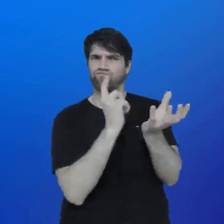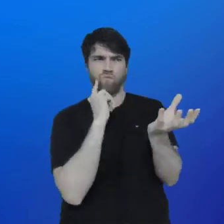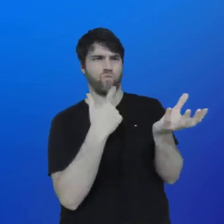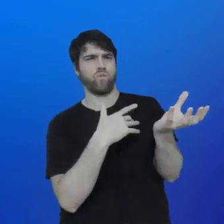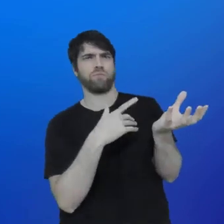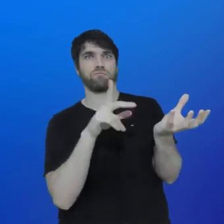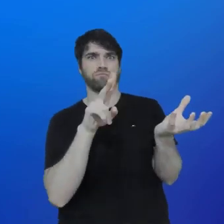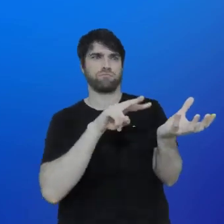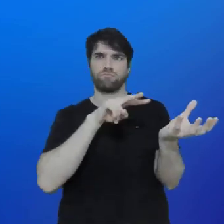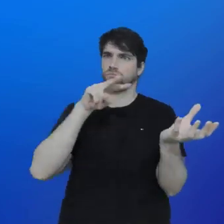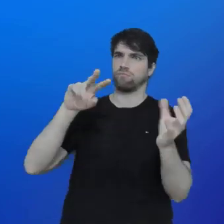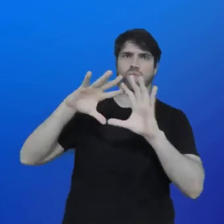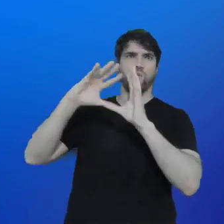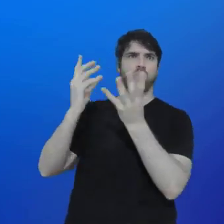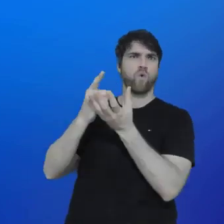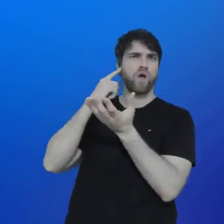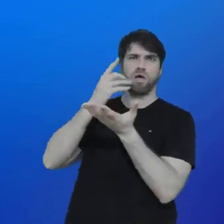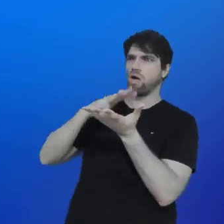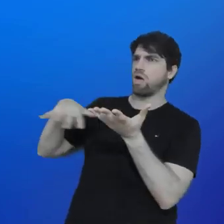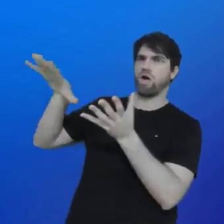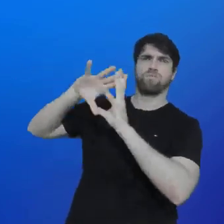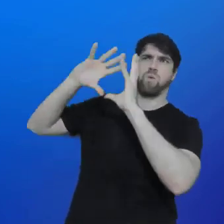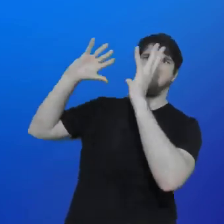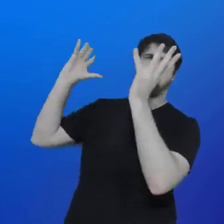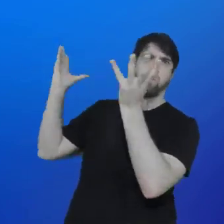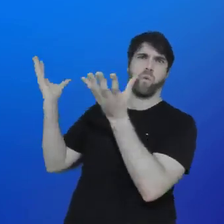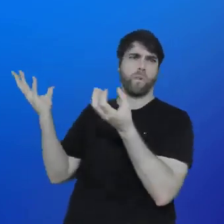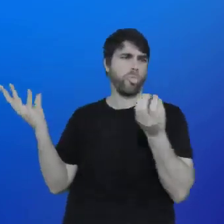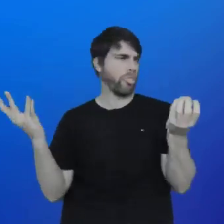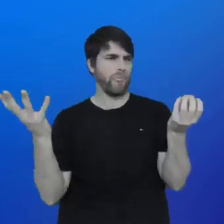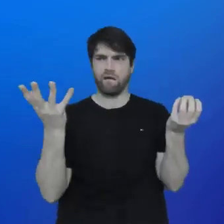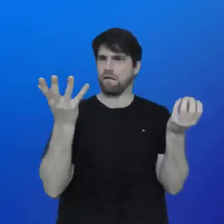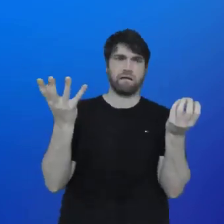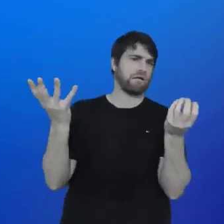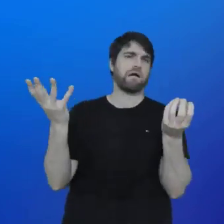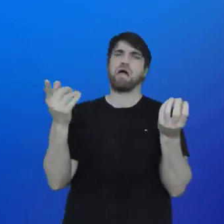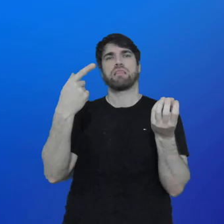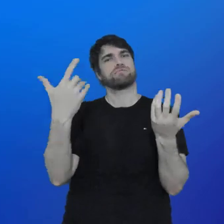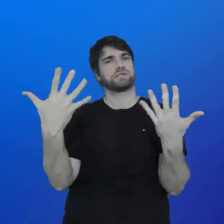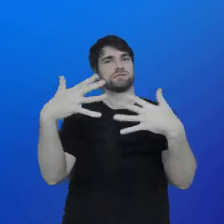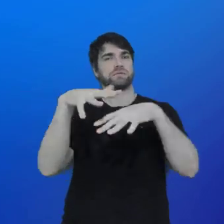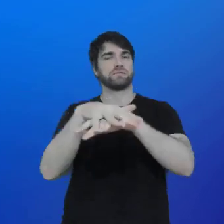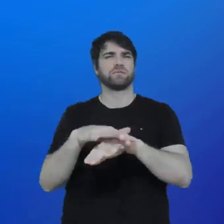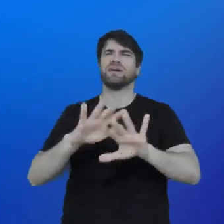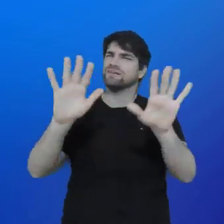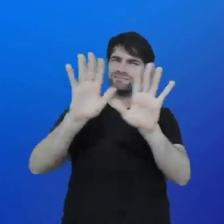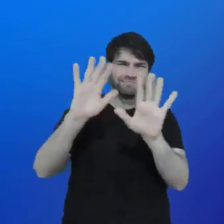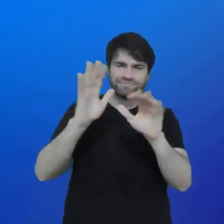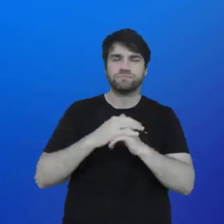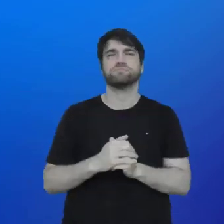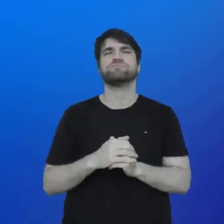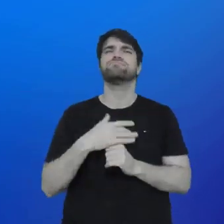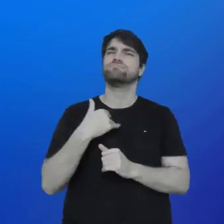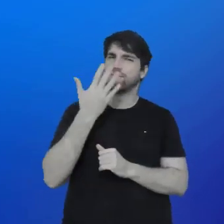allí dentro es un mundo sordo. Si se compara con el mundo oyente, quizás parezca pequeño y se piensa en la necesidad de integrar ambos mundos, pero